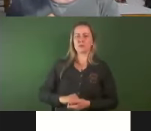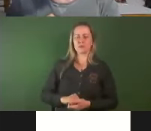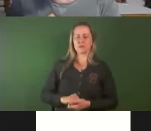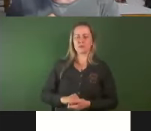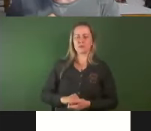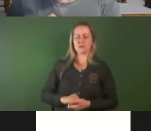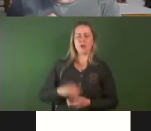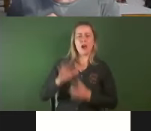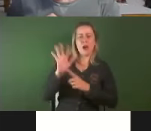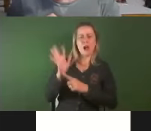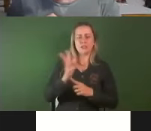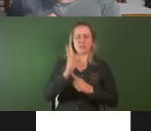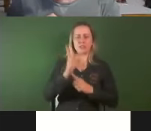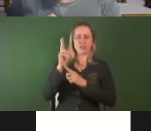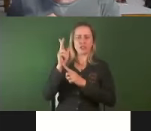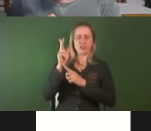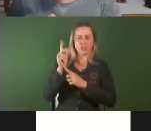artistas